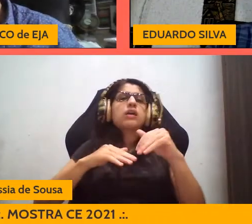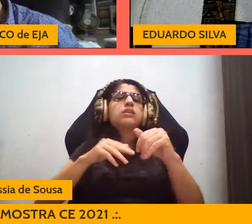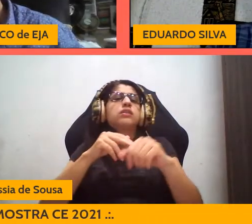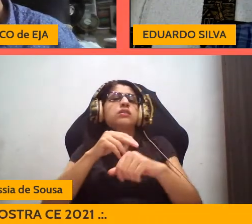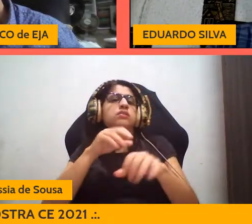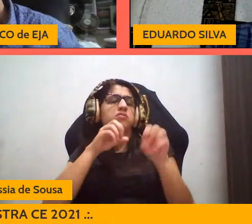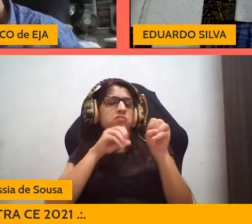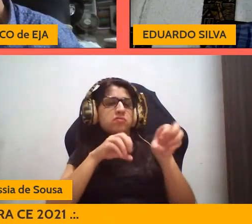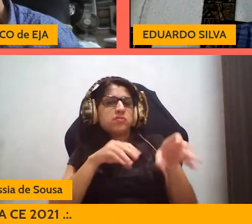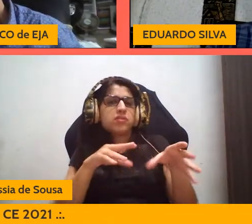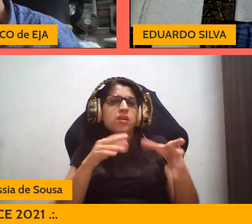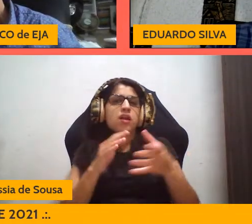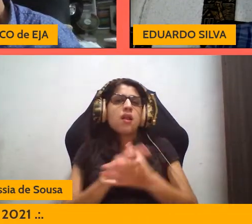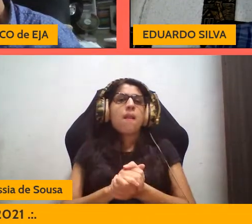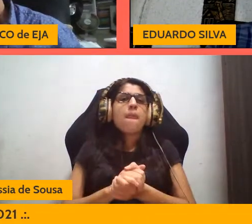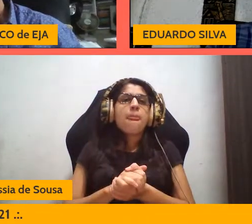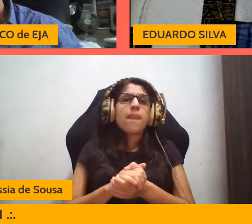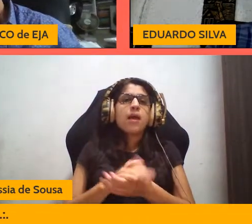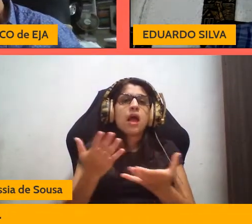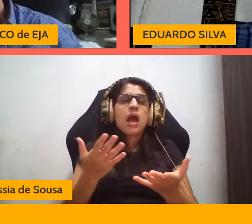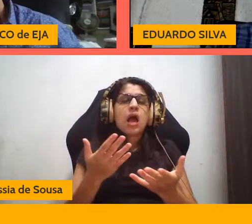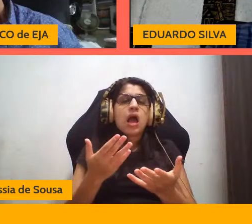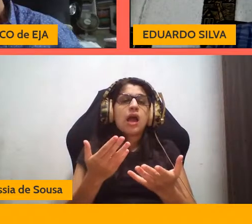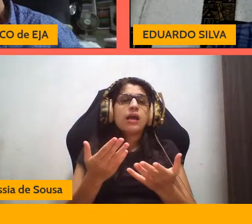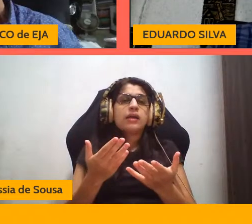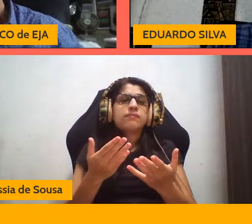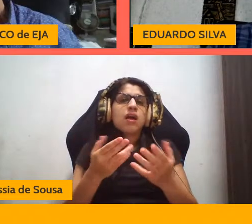de aluno, né, que